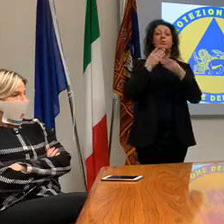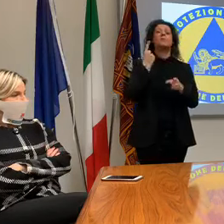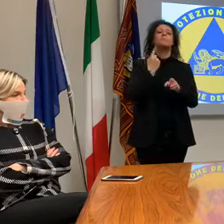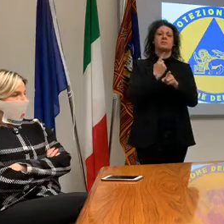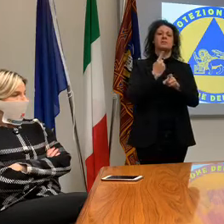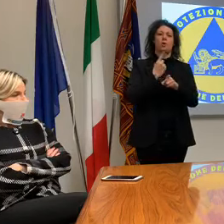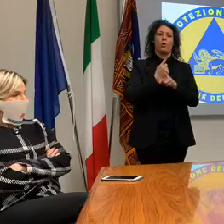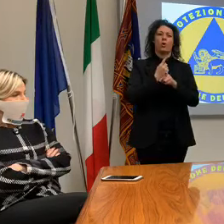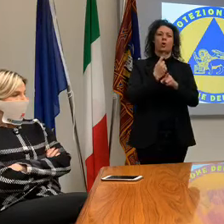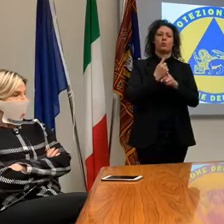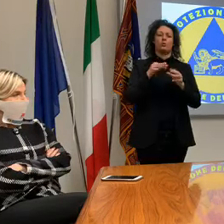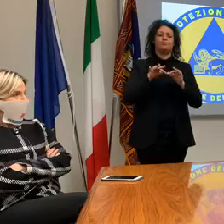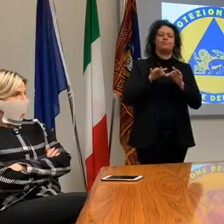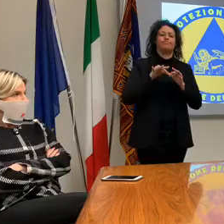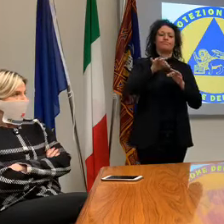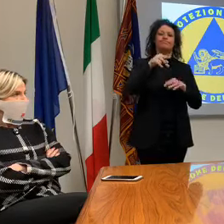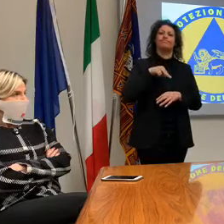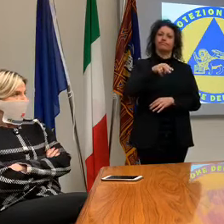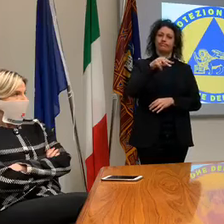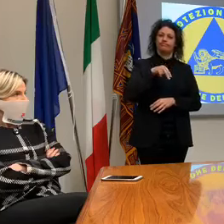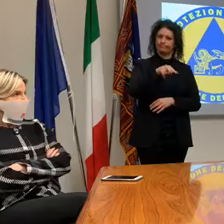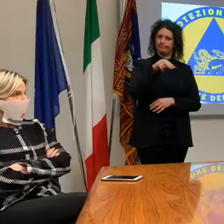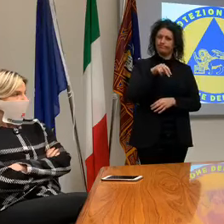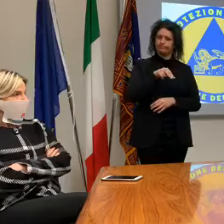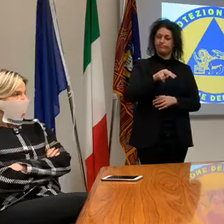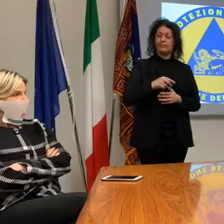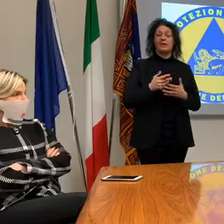in alcuni casi potremmo prevedere, magari con una